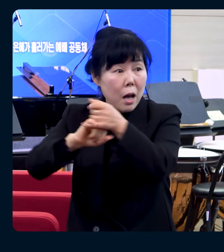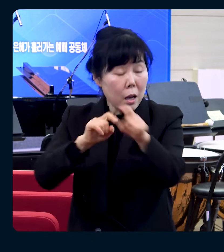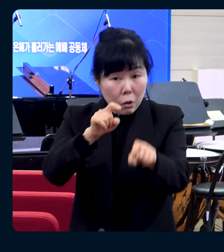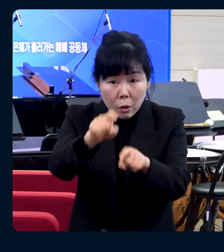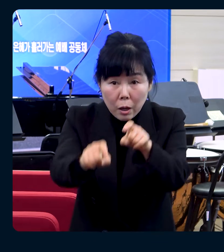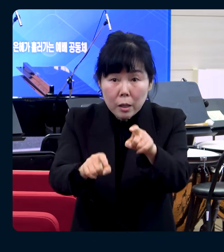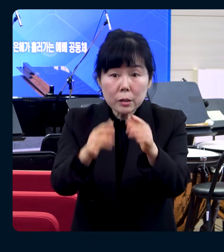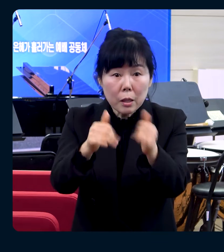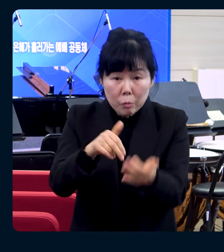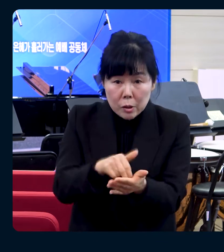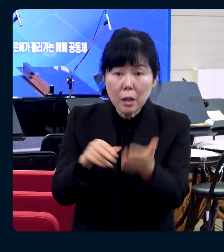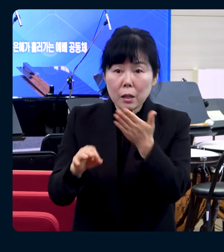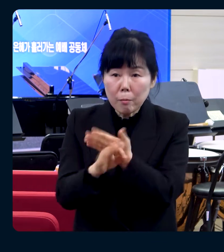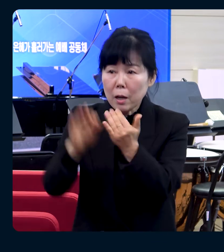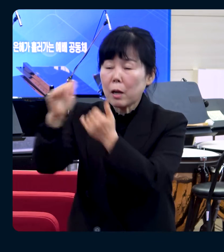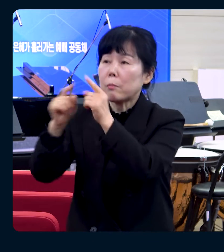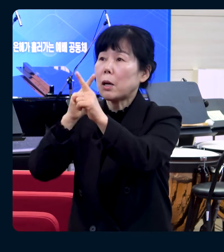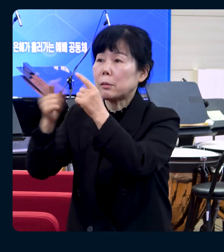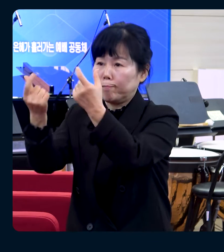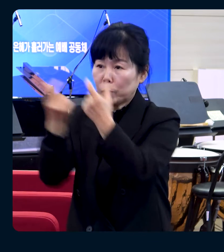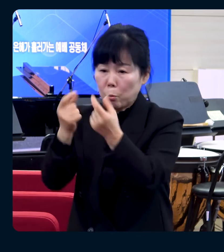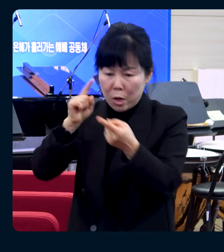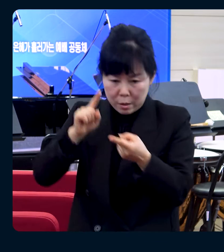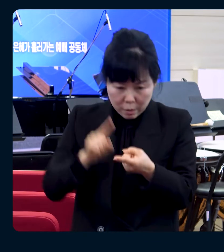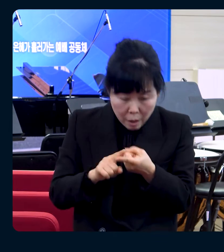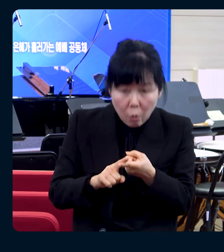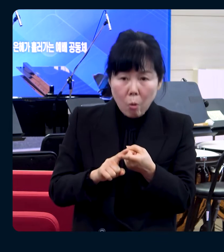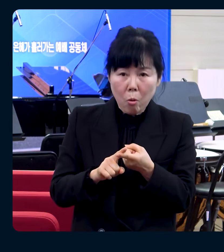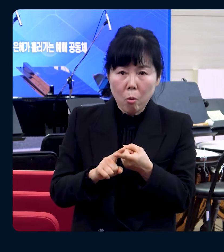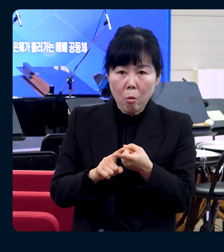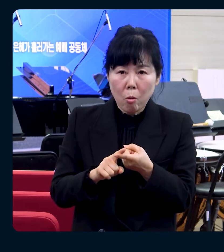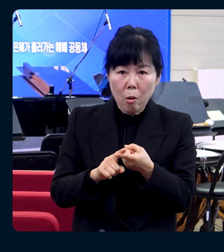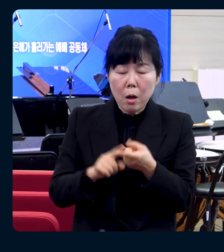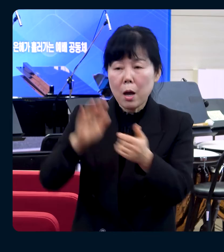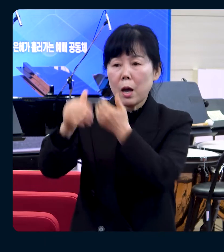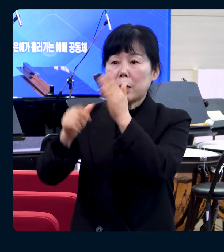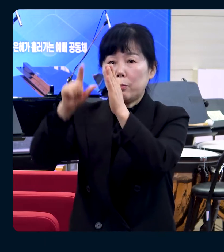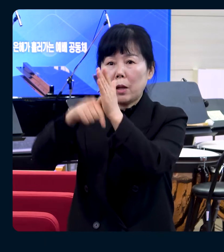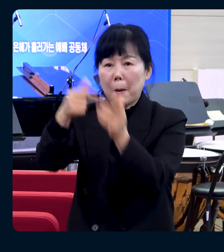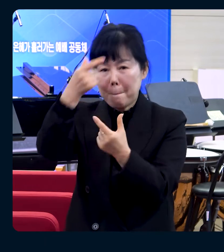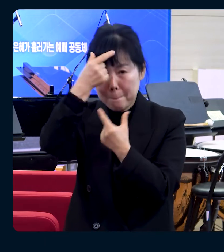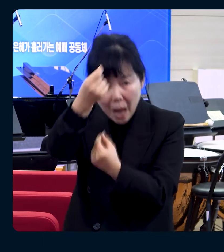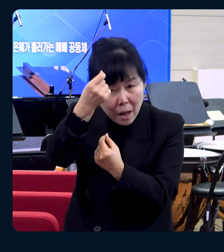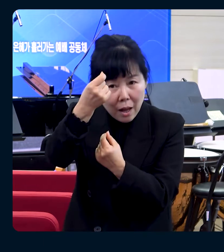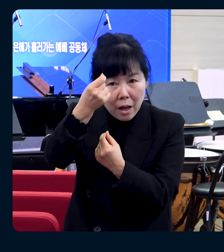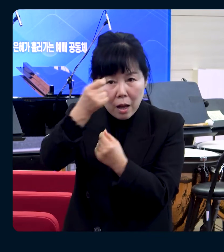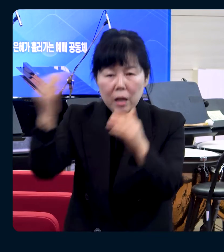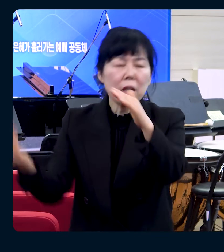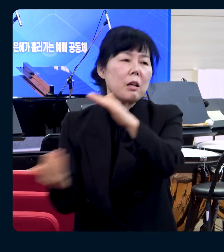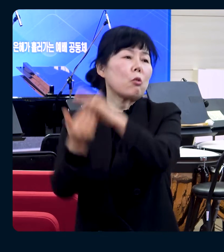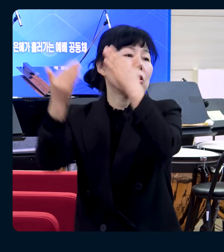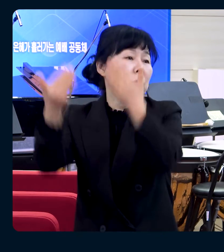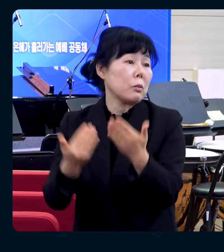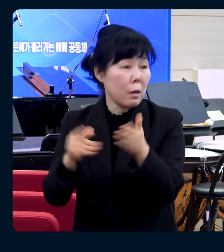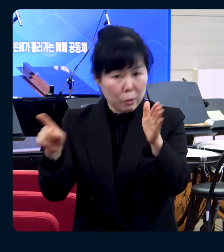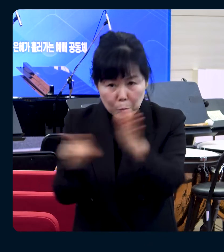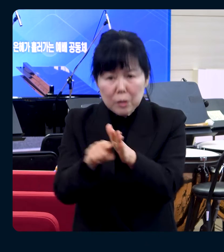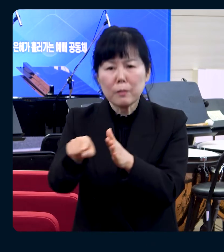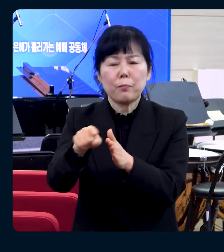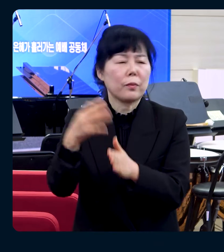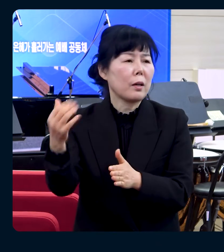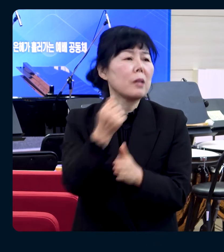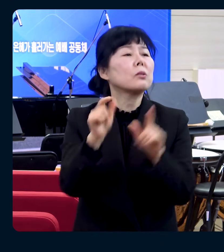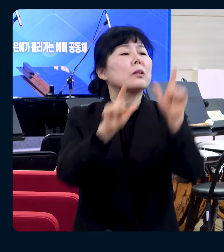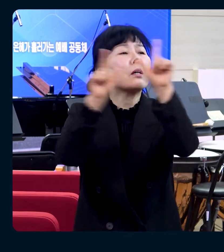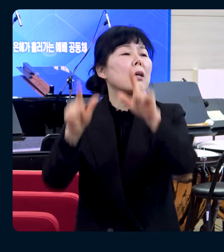가는 삶이라고 한다면 하나님께서 말씀하신 대로 반드시 당신의 때에 이룰 줄로 믿습니다. 이게 정말 중요한